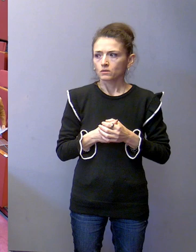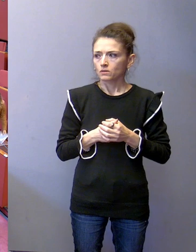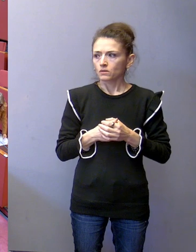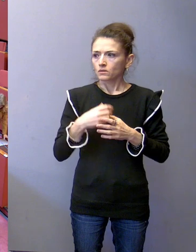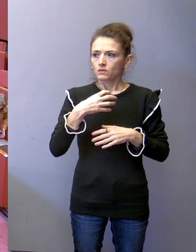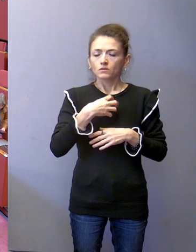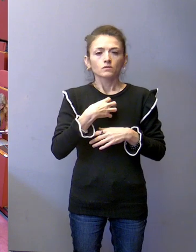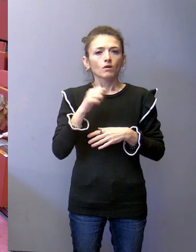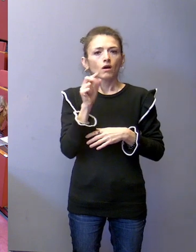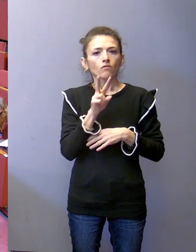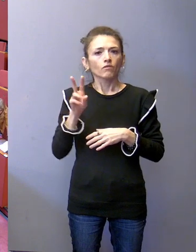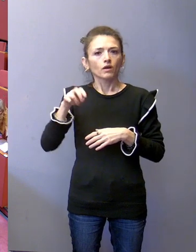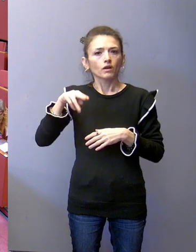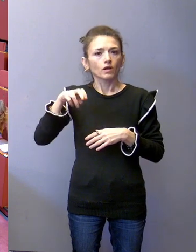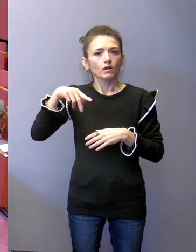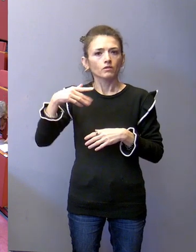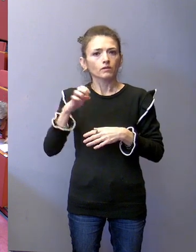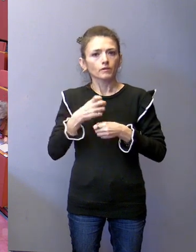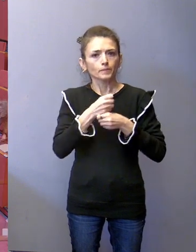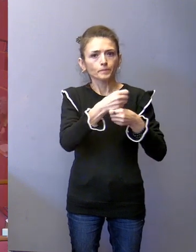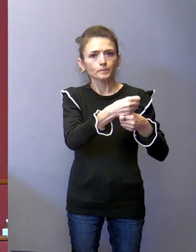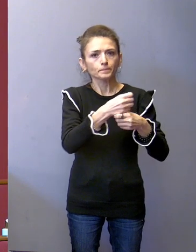assessore avvenente a lei la parola